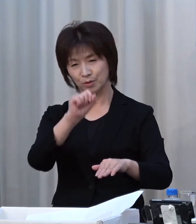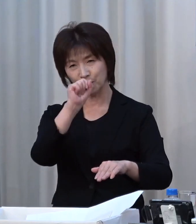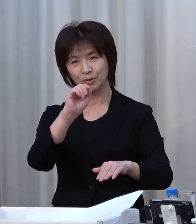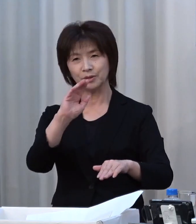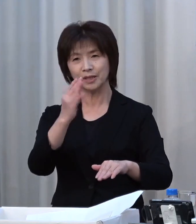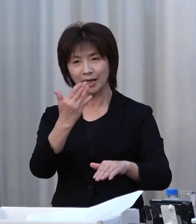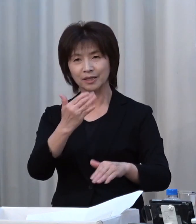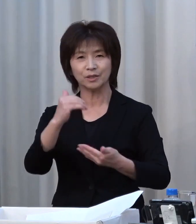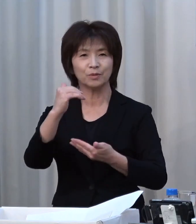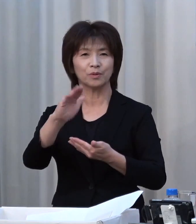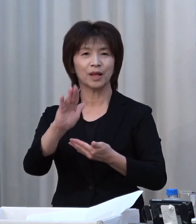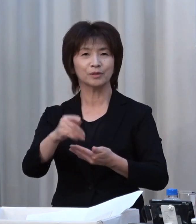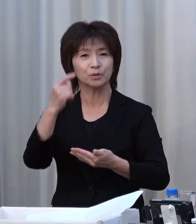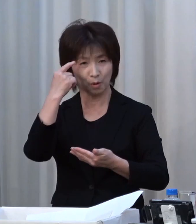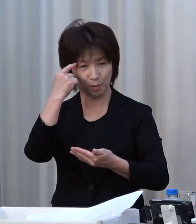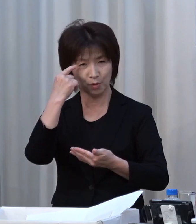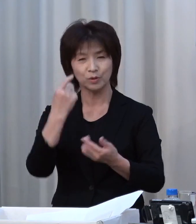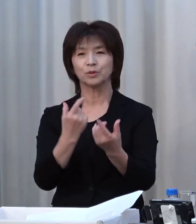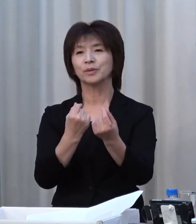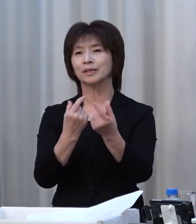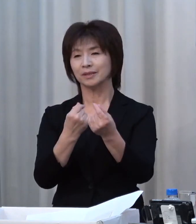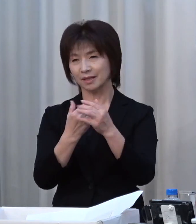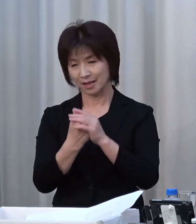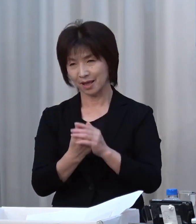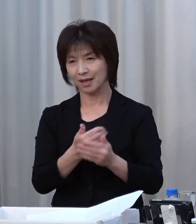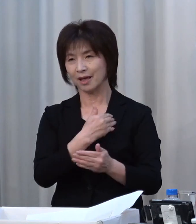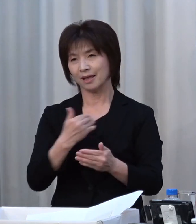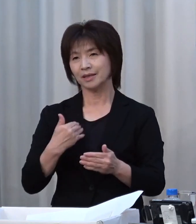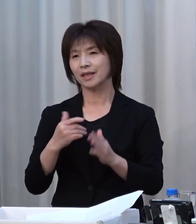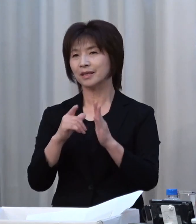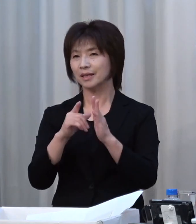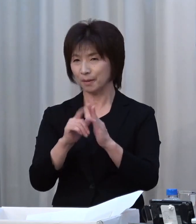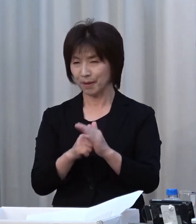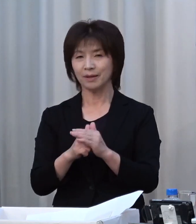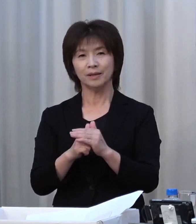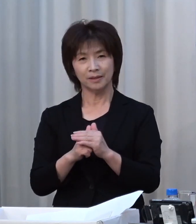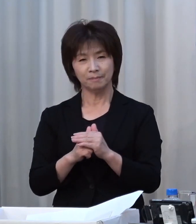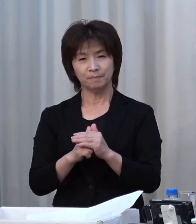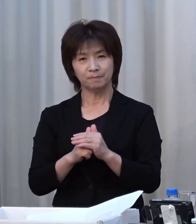ないかということだと思うんですよね。そうなんですよね。できるならばね、